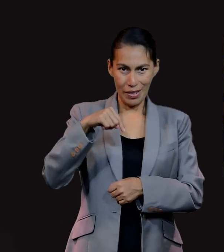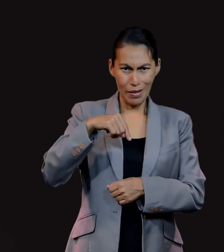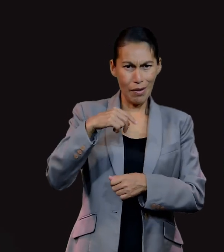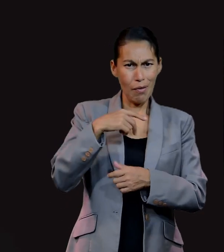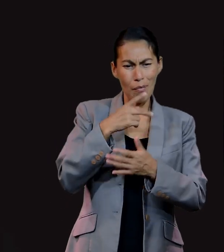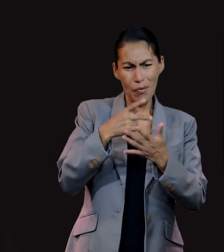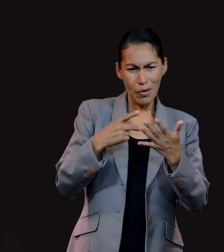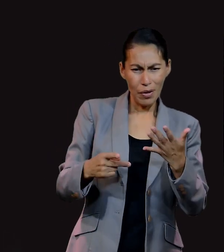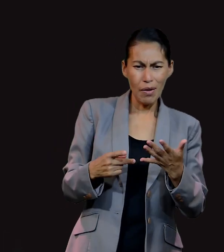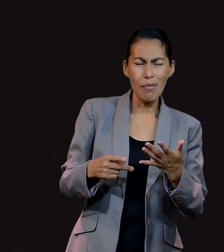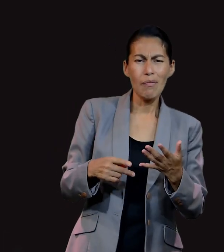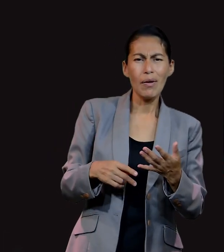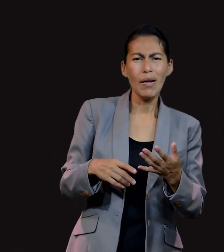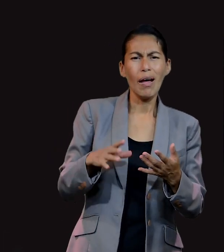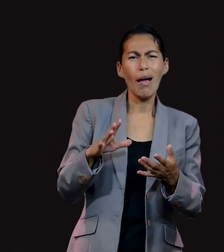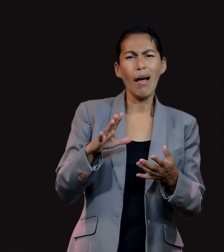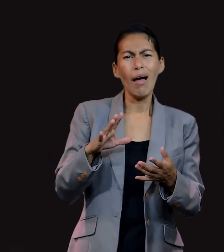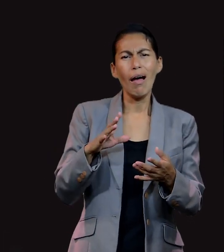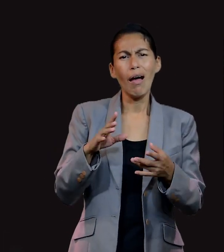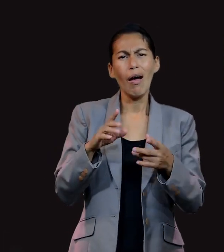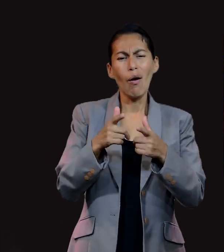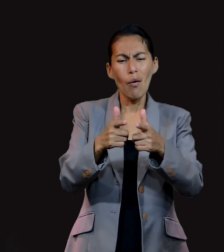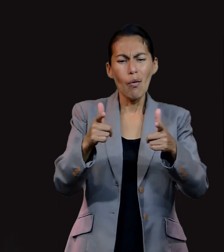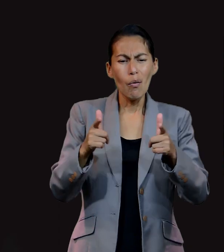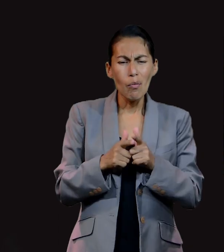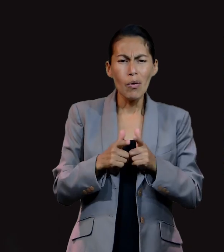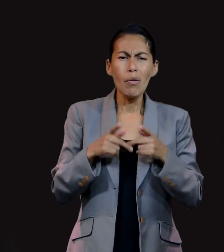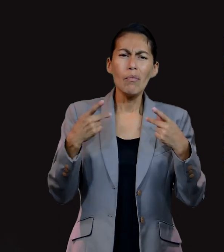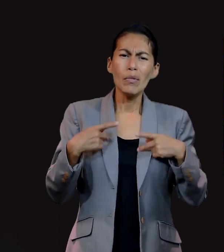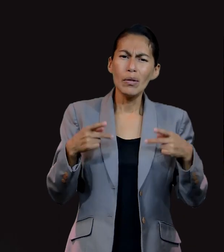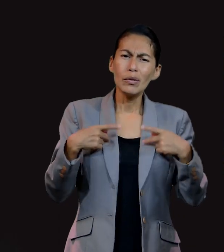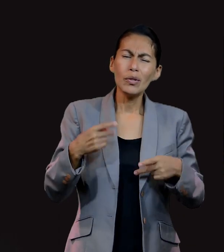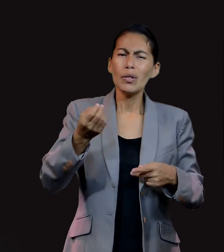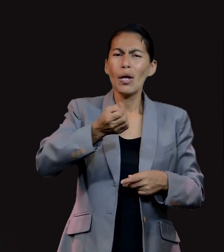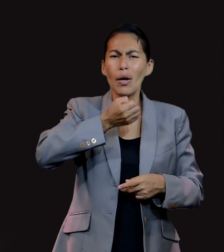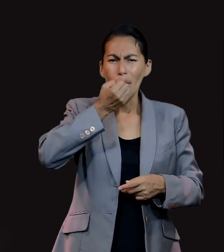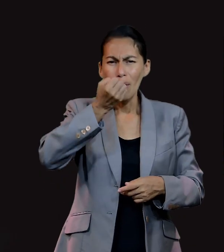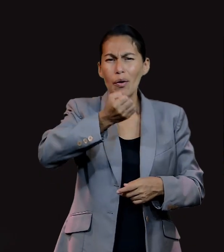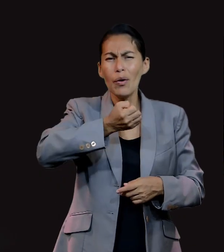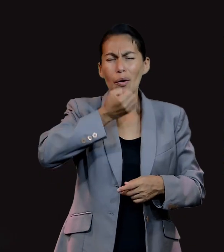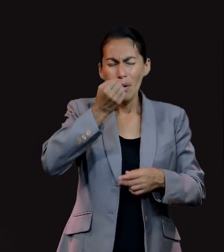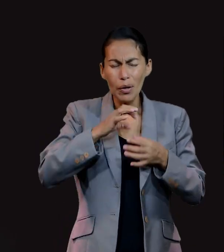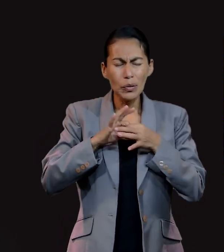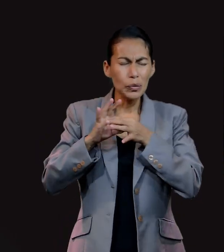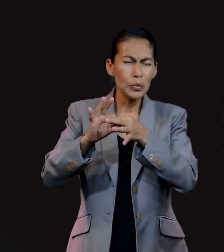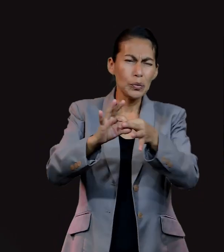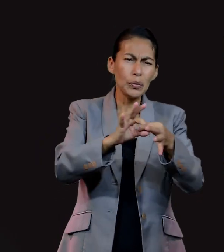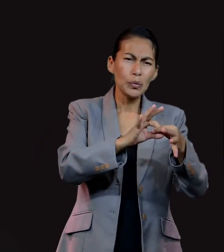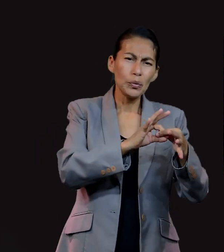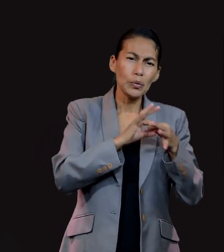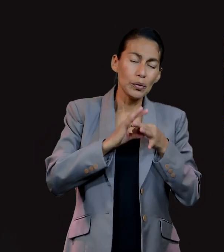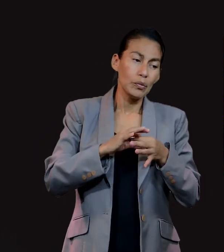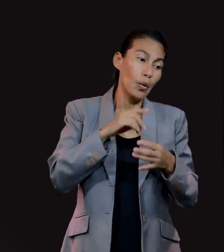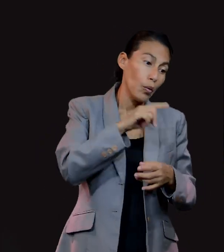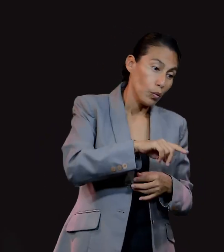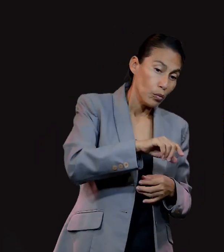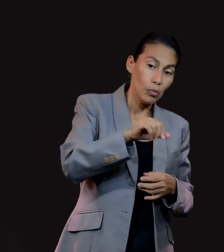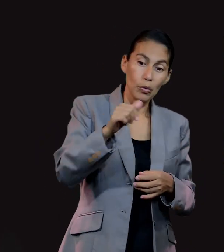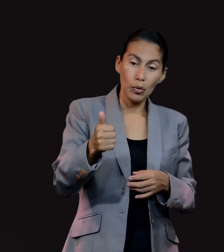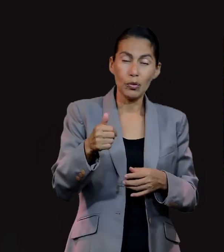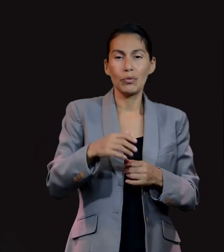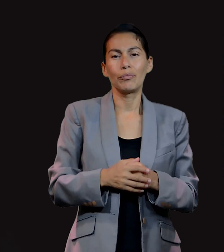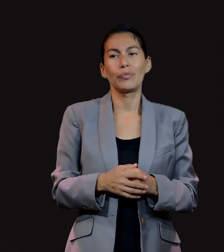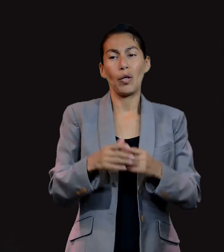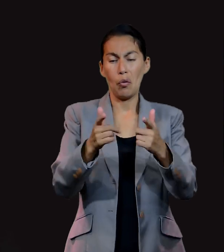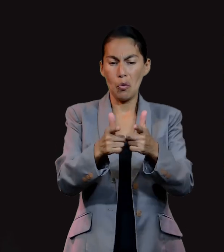programa hemos creado toda una red de oraciones una red de amigos que nos dedicamos a